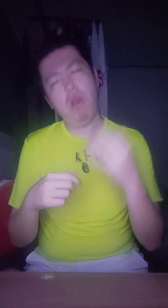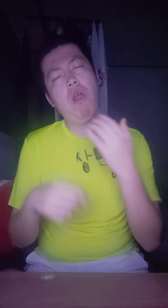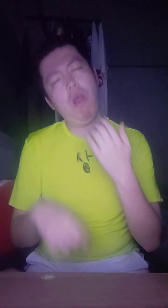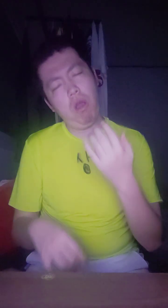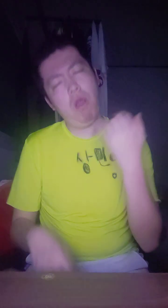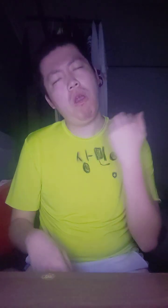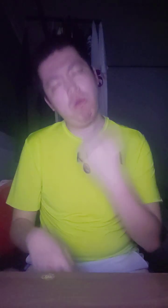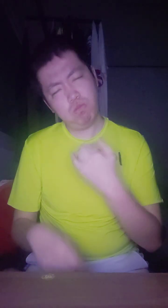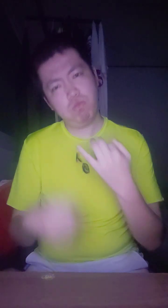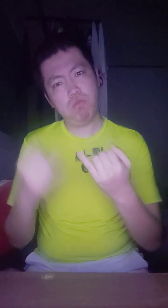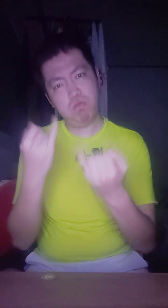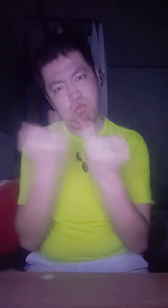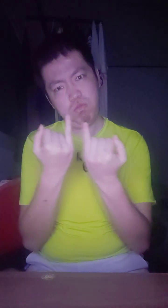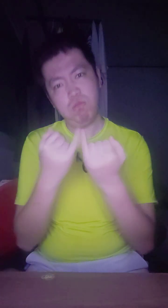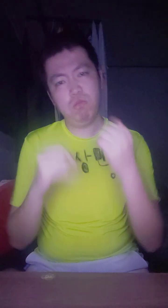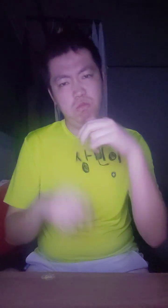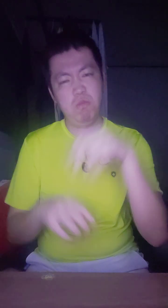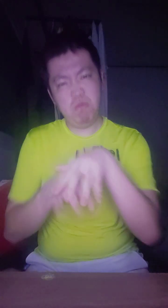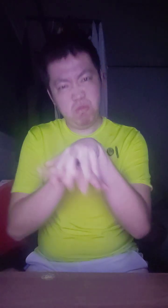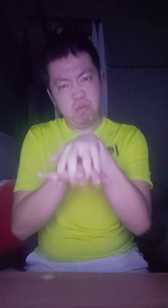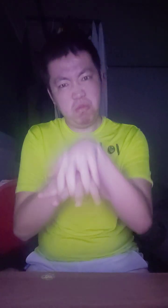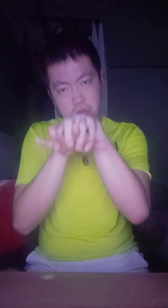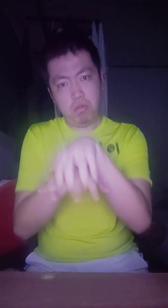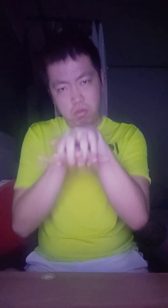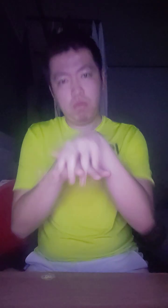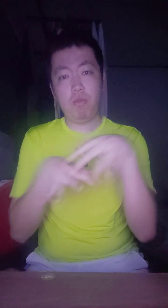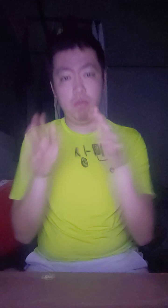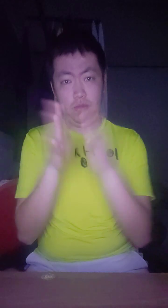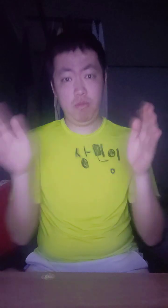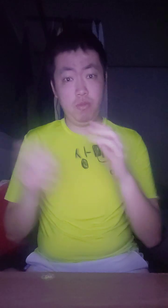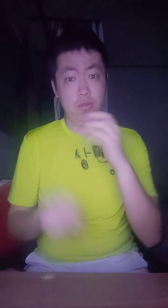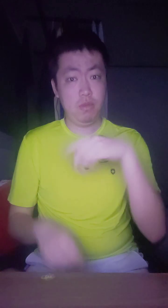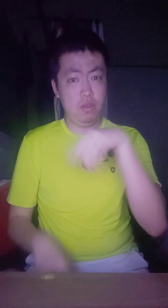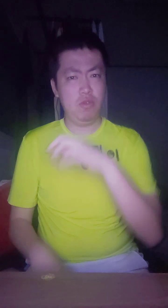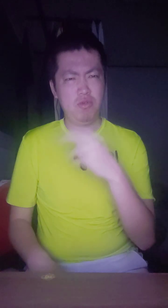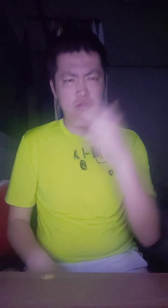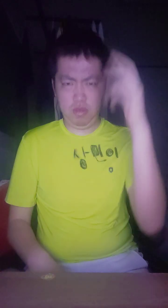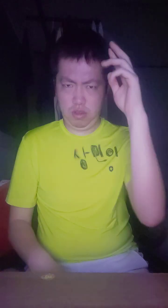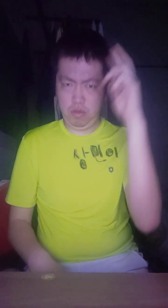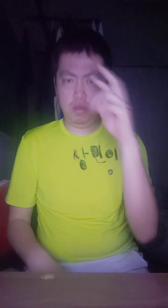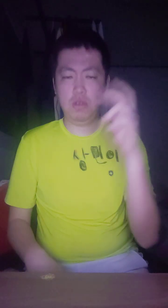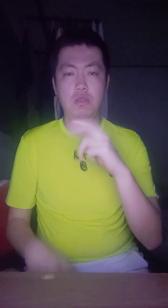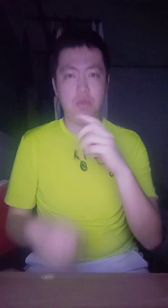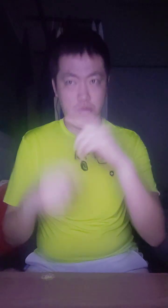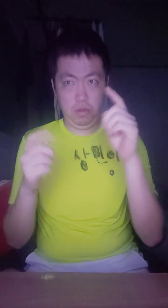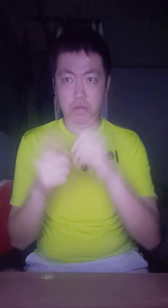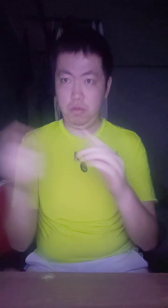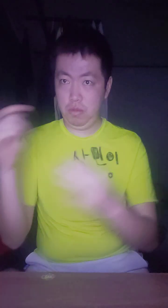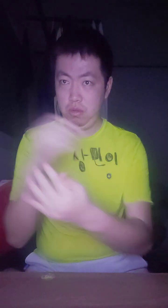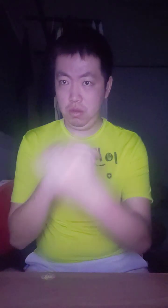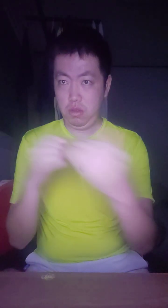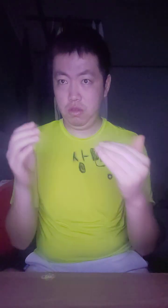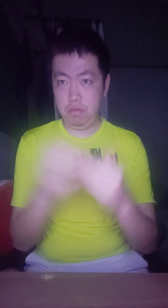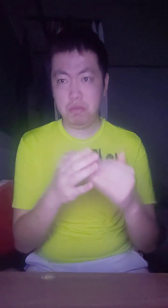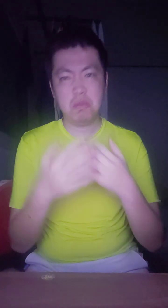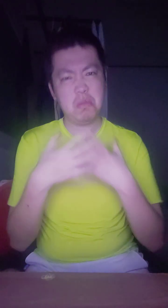상태로 친구가 심폐소생술을 시행하고 있었고 저희 구급대원이 재차 의식, 호흡, 맥박 확인한